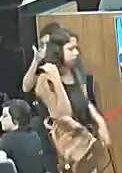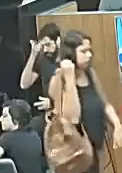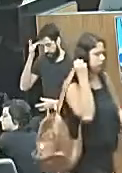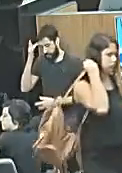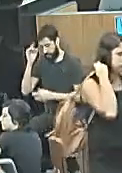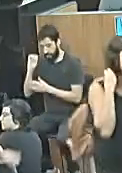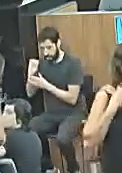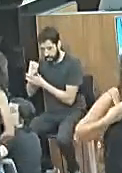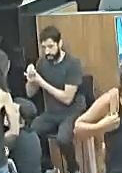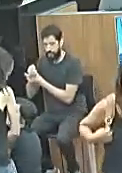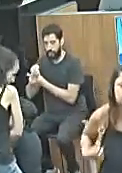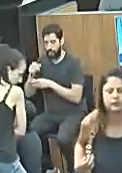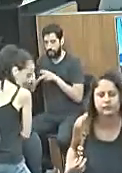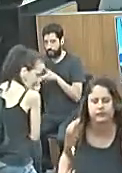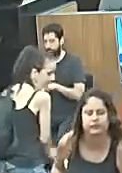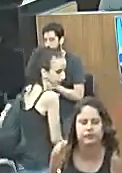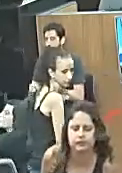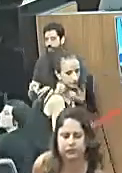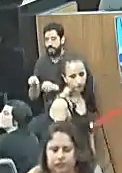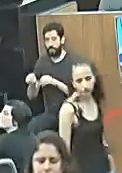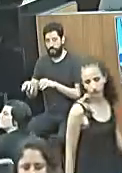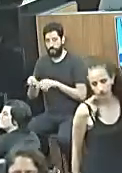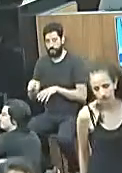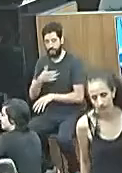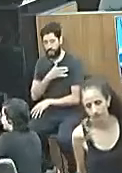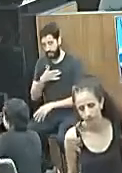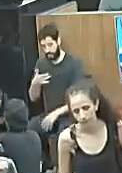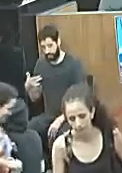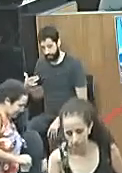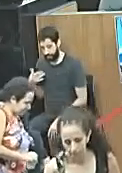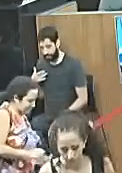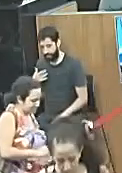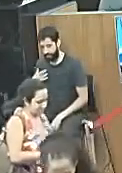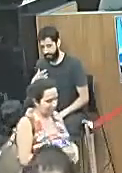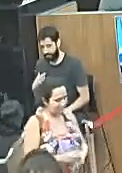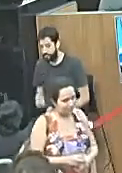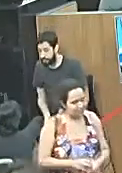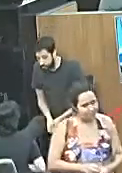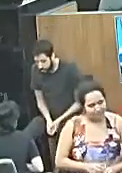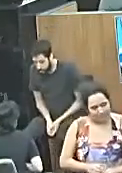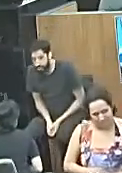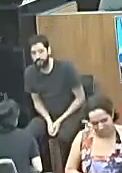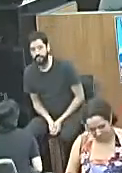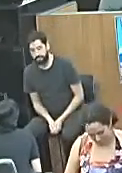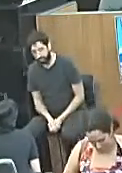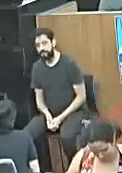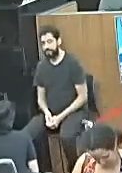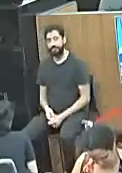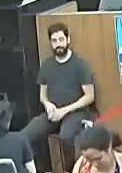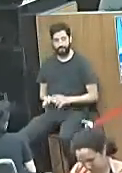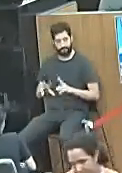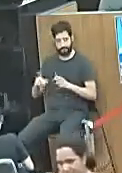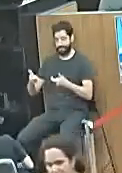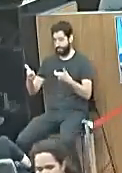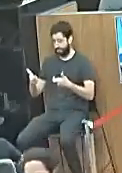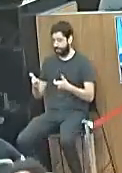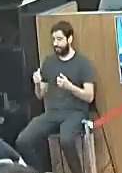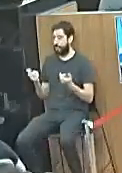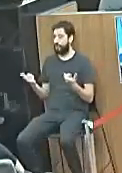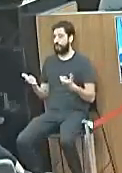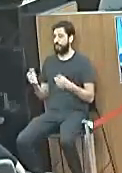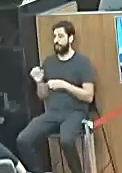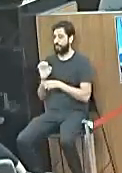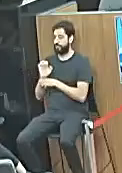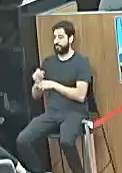na segurança pública e na educação na saúde na agricultura familiar em todos os lugares onde o estado